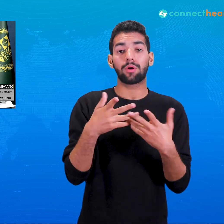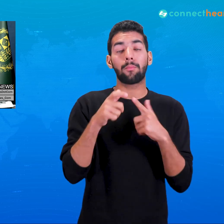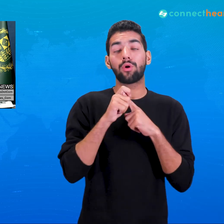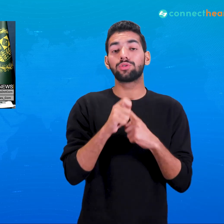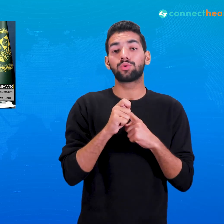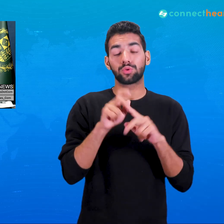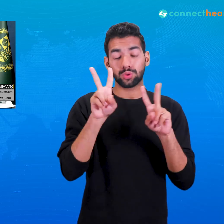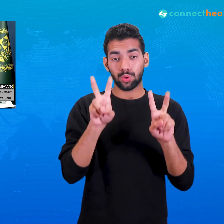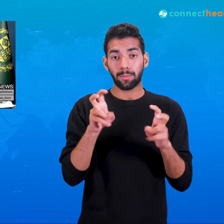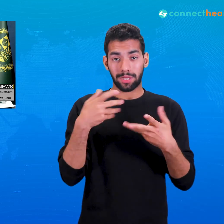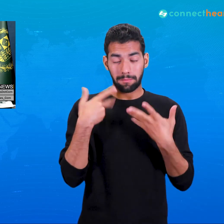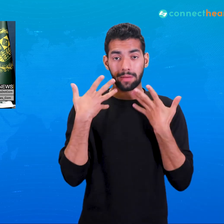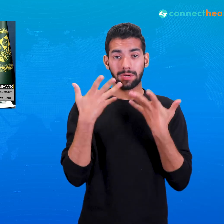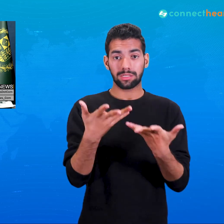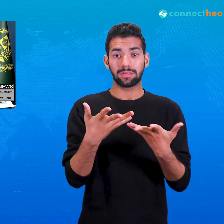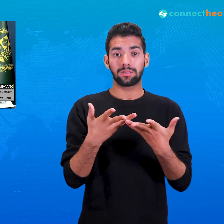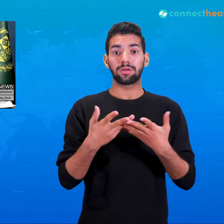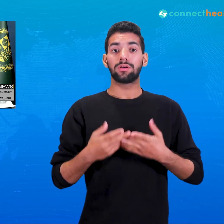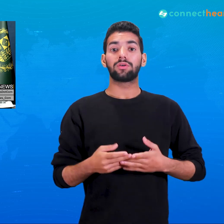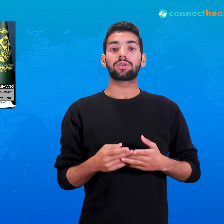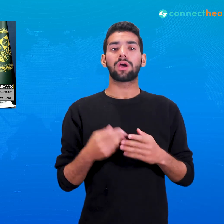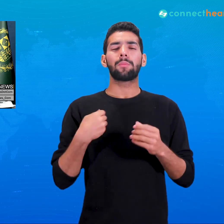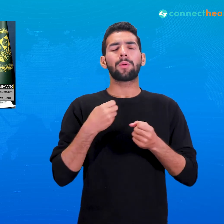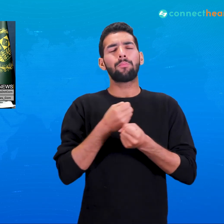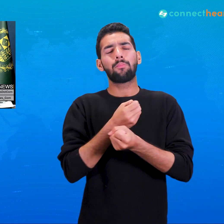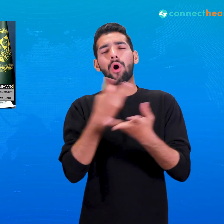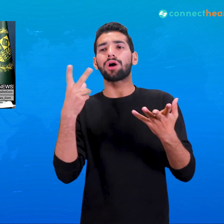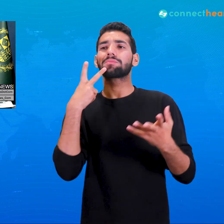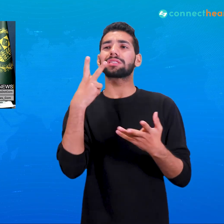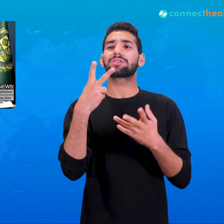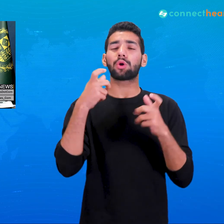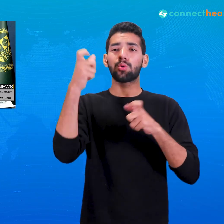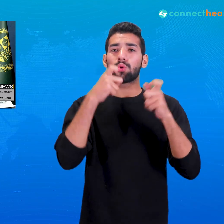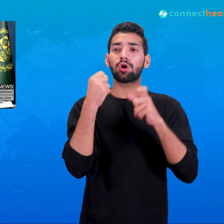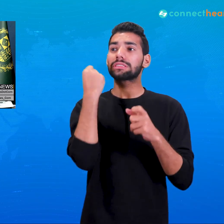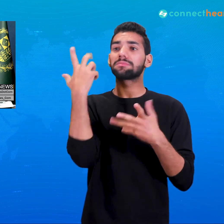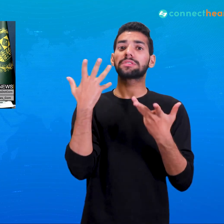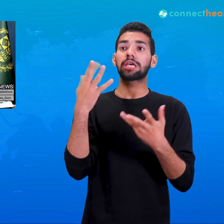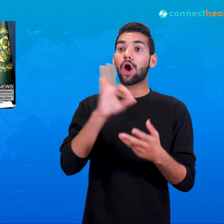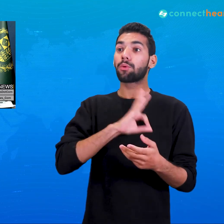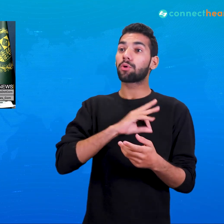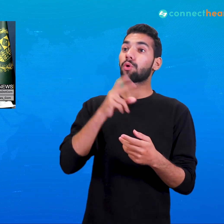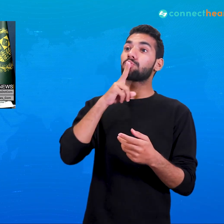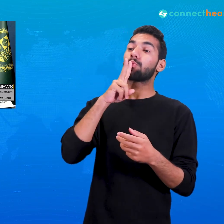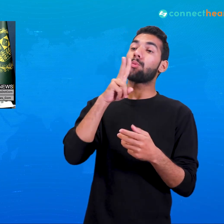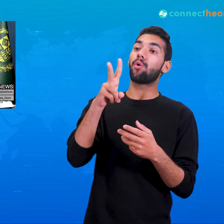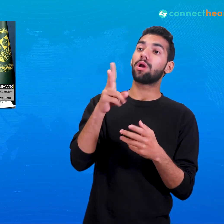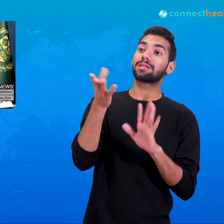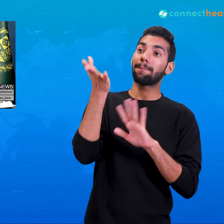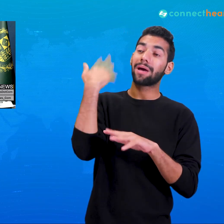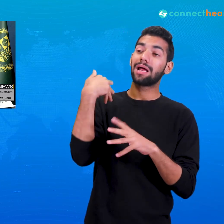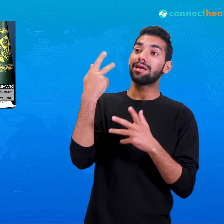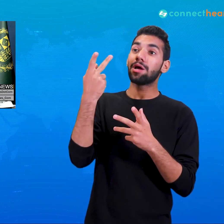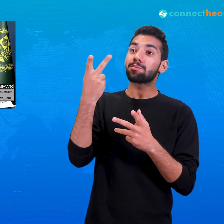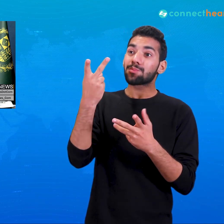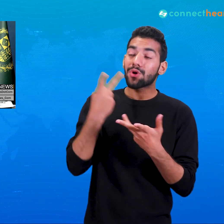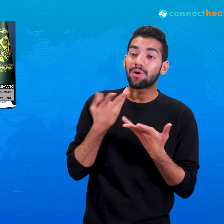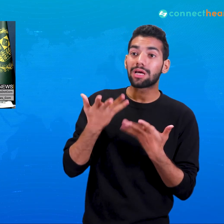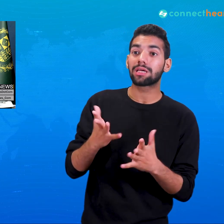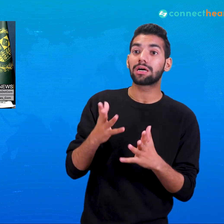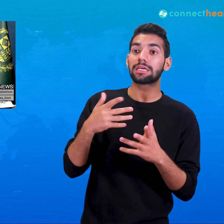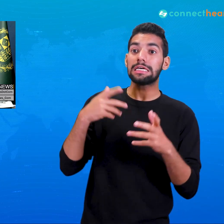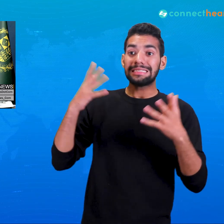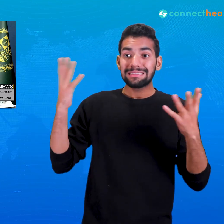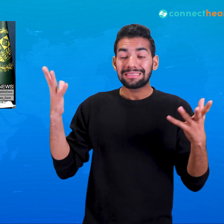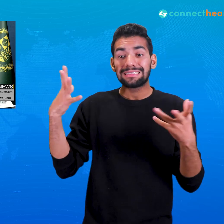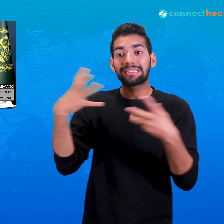کرنا چاہتا ہوں کیونکہ یہ بڑا ضروری ہے۔ دیکھیں میں کئی دفعہ میں دیکھتا یہ ہوں کہ لوگ سمجھتے ہیں عمران خان نے کہا تھا ریاست